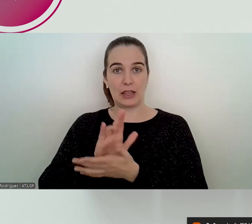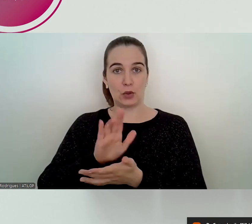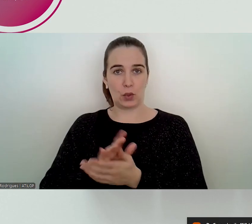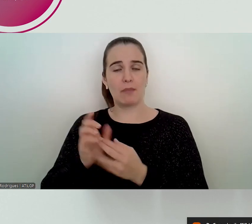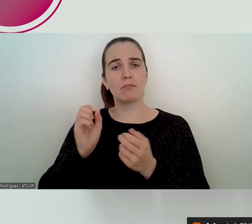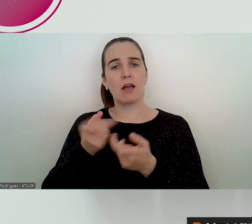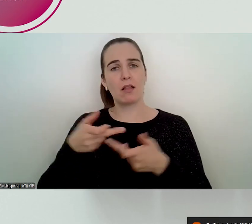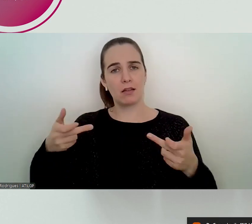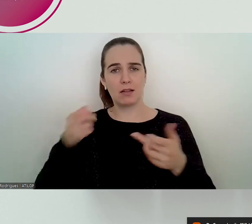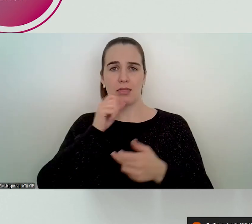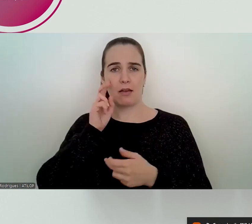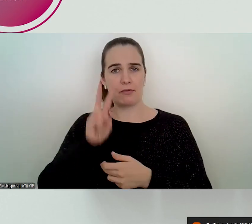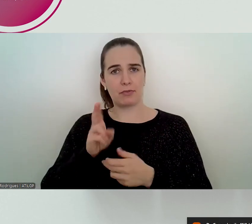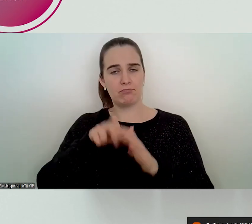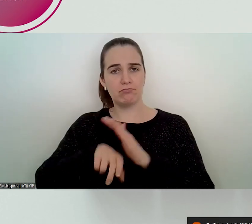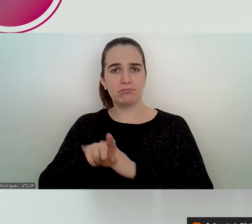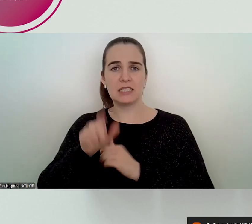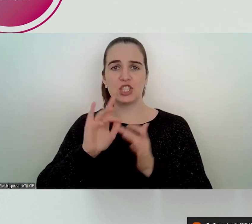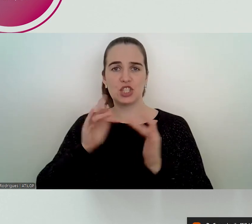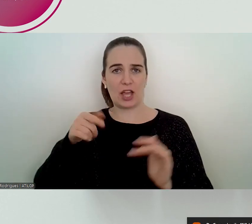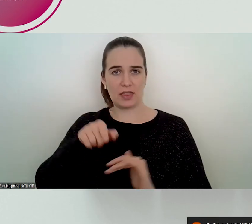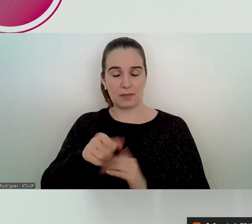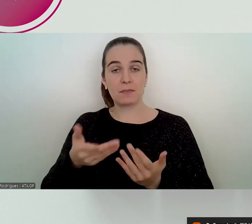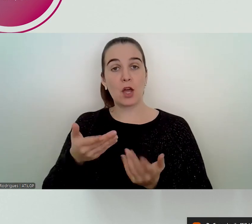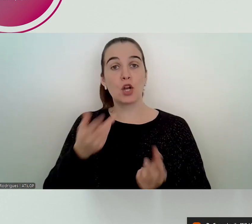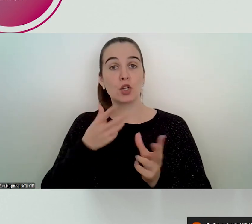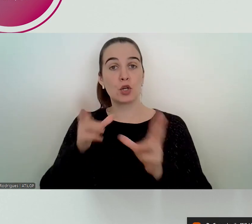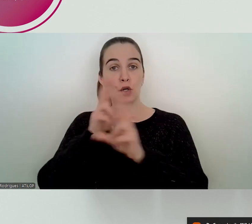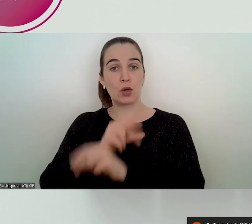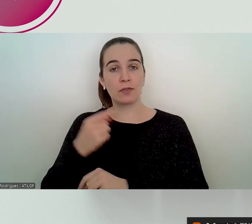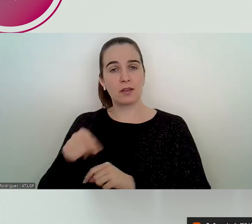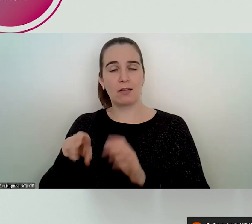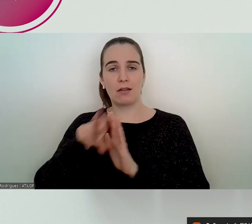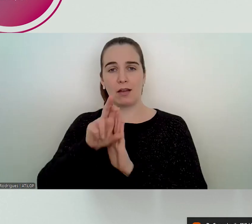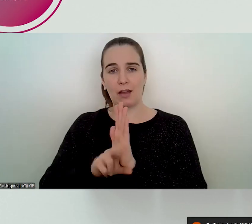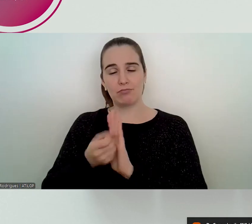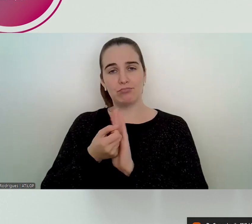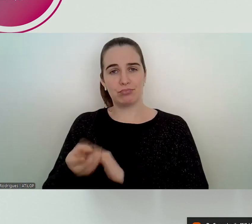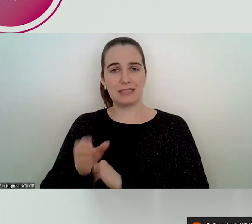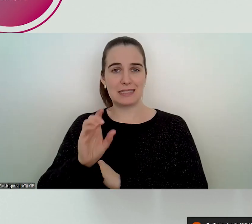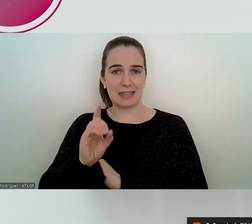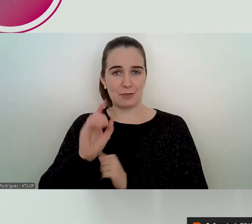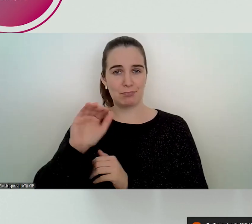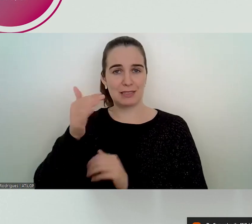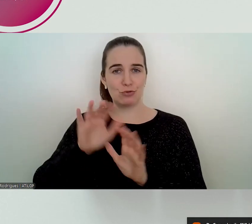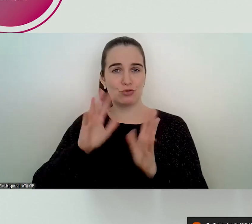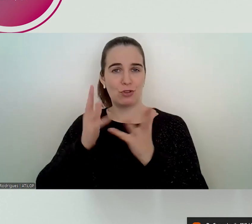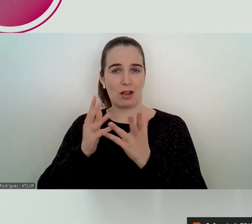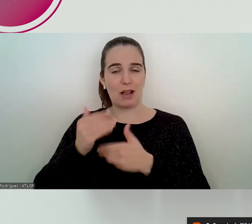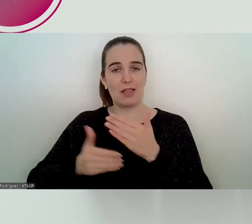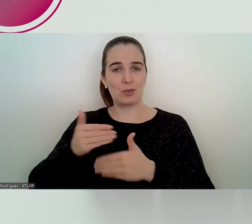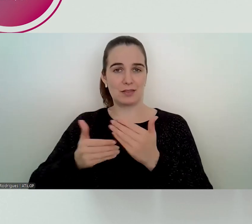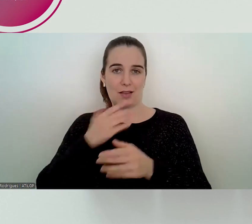poderá encontrar no chat, este novo ciclo propõe contemplar 6 outros princípios que integram os princípios gerais da atuação da